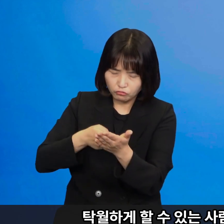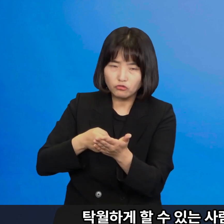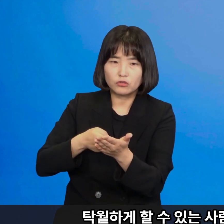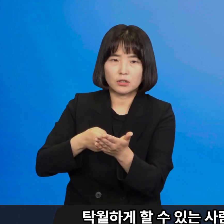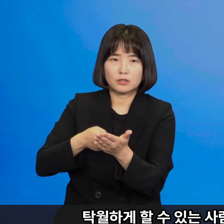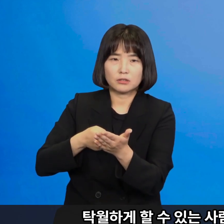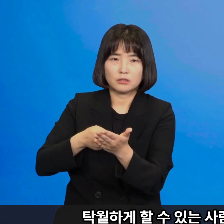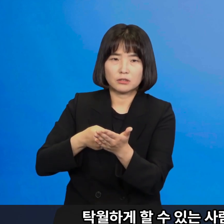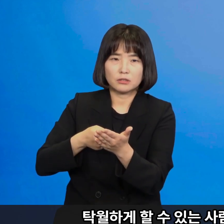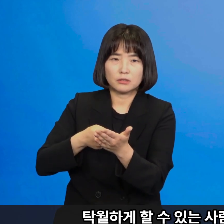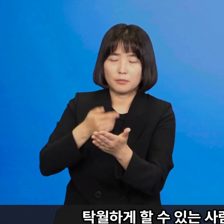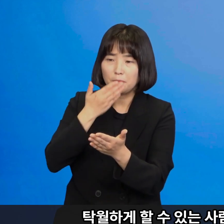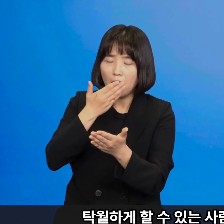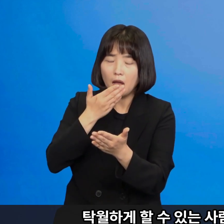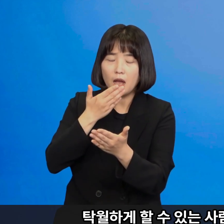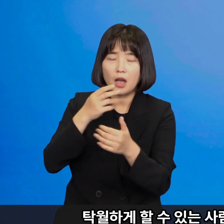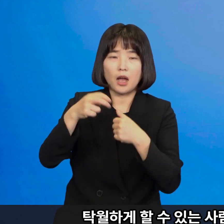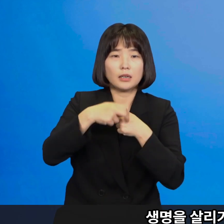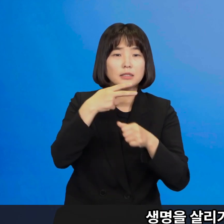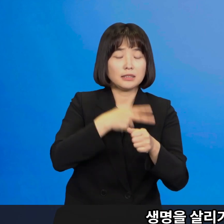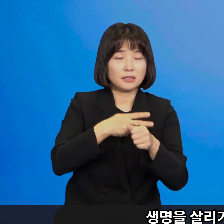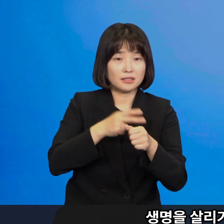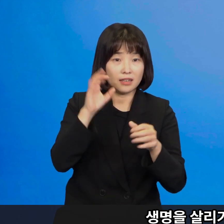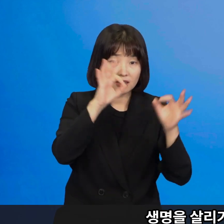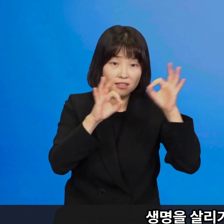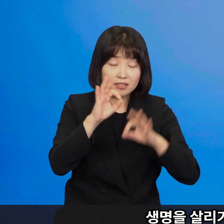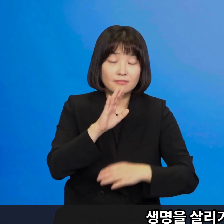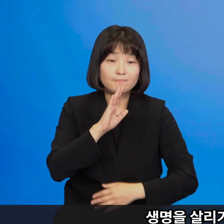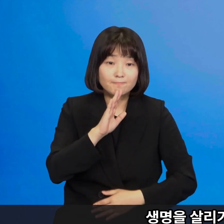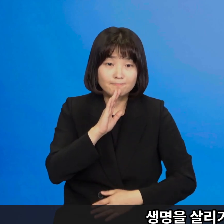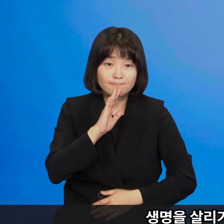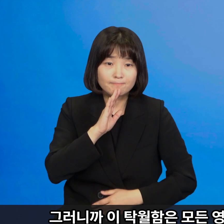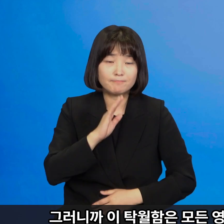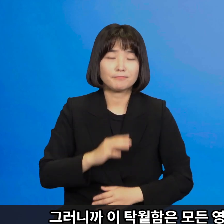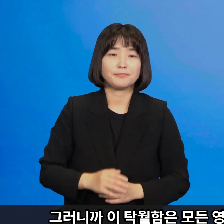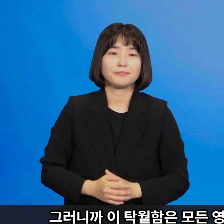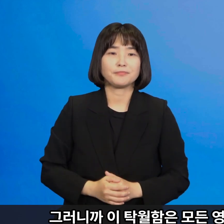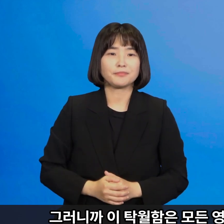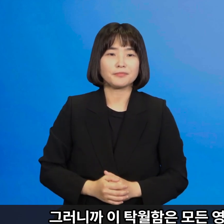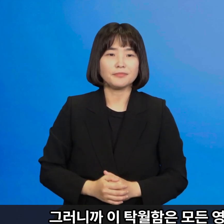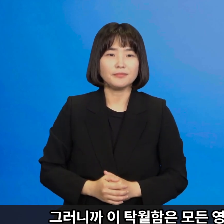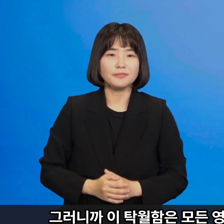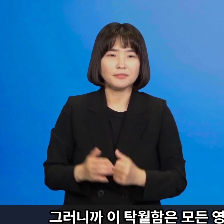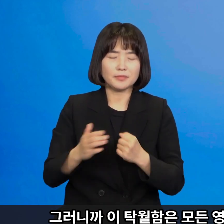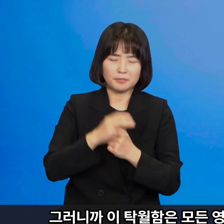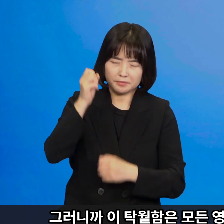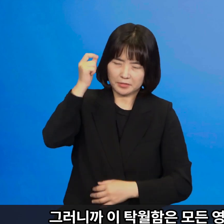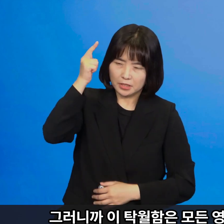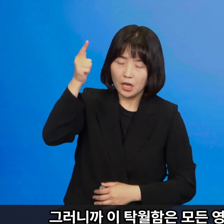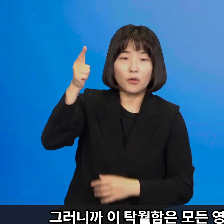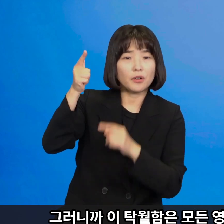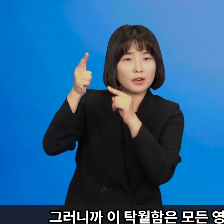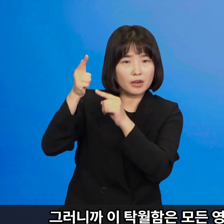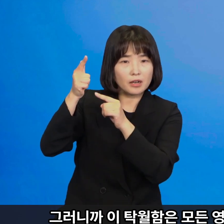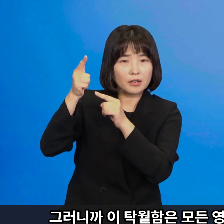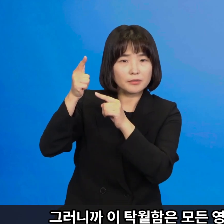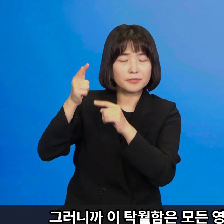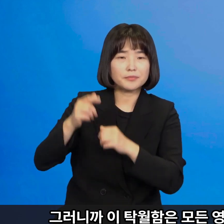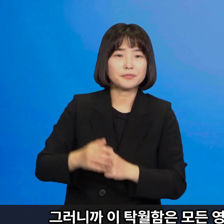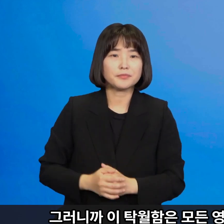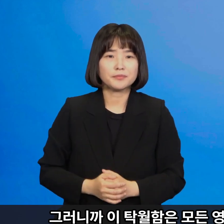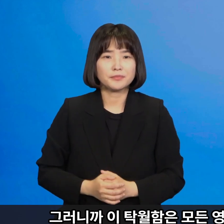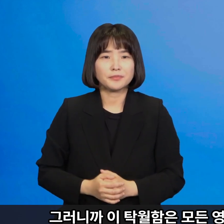의사, 탁월하게 할 수 있는 사람을 찾아가지 않겠습니까? 생명을 살리기 때문에 그래요. 그러니까 이 탁월함은 모든 영역 속에